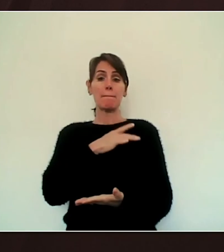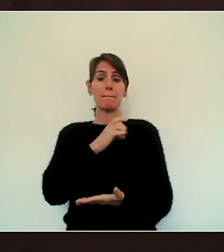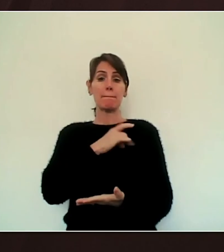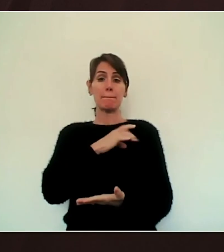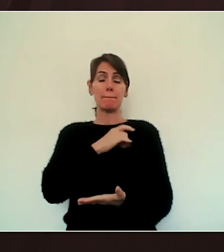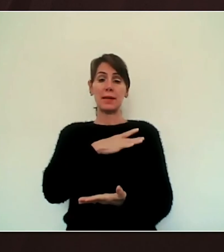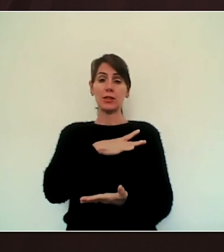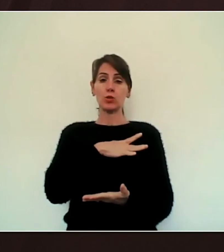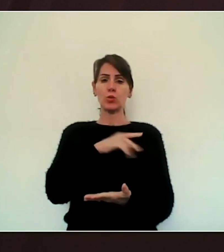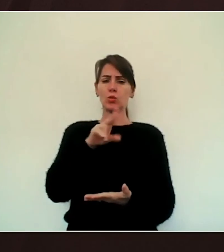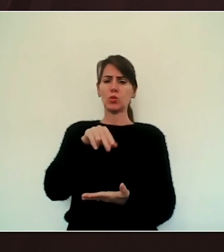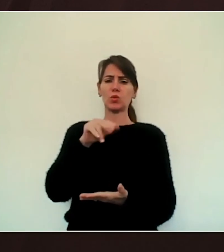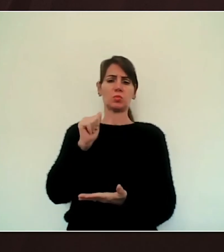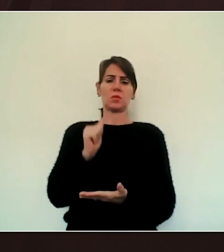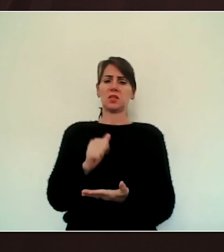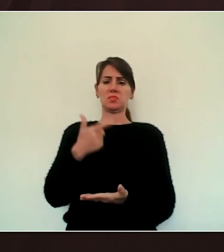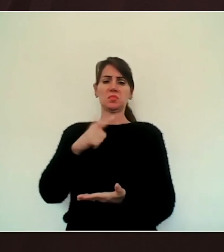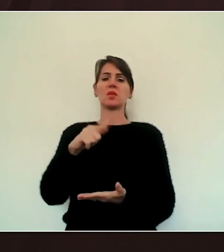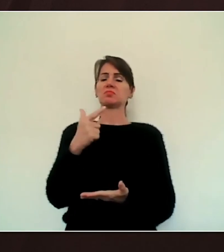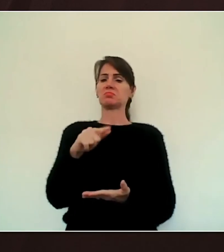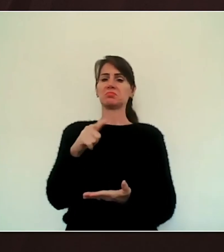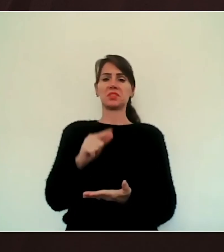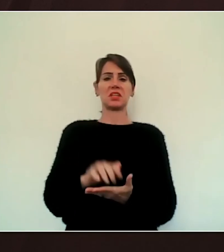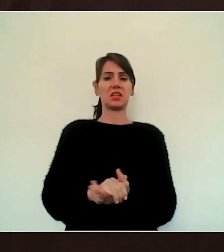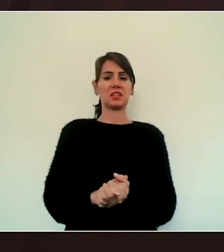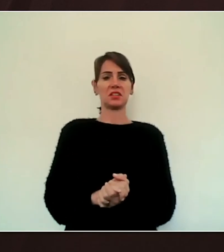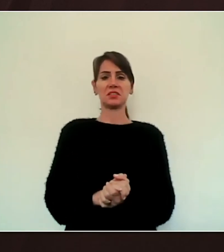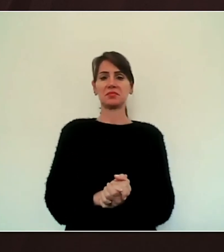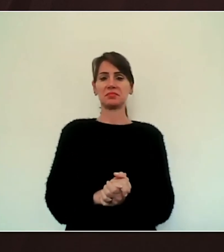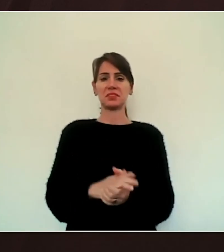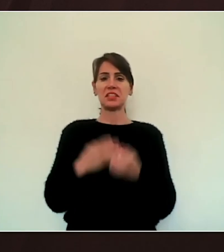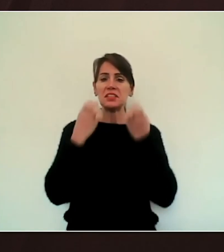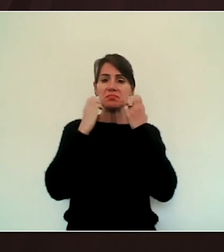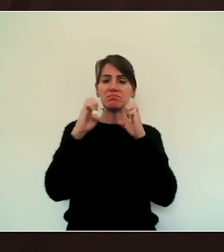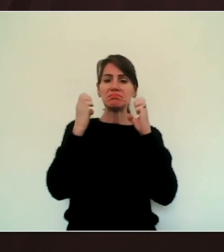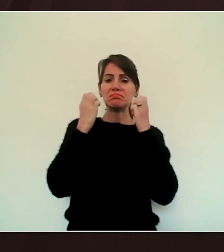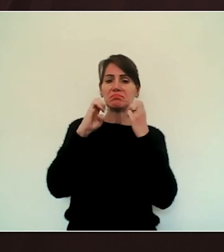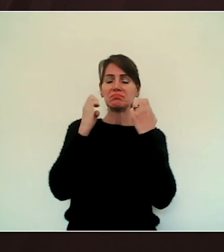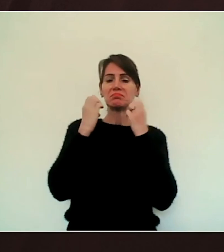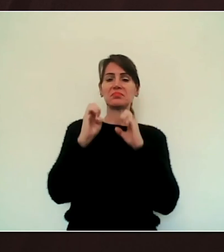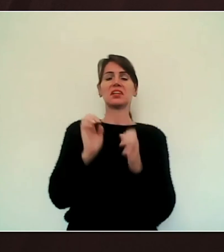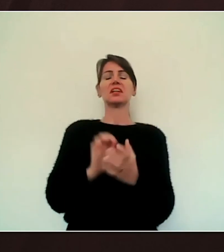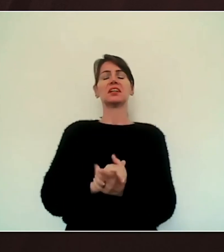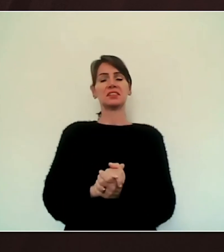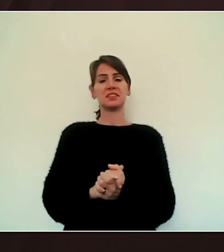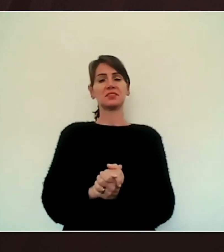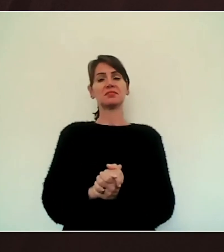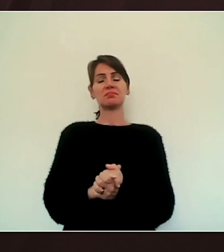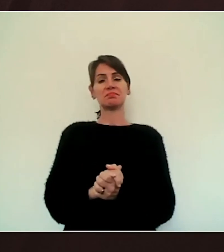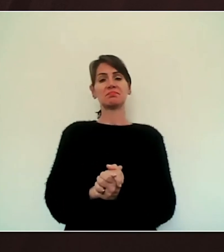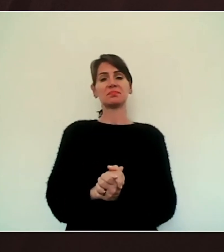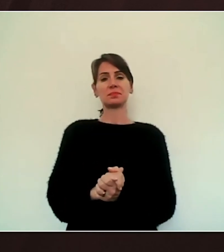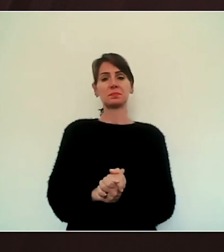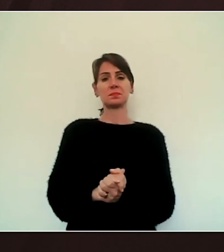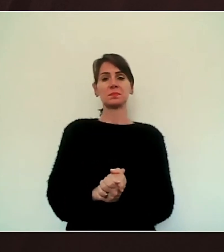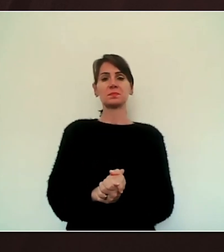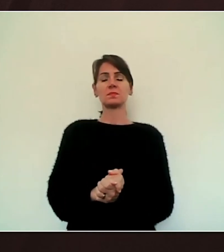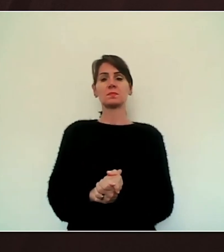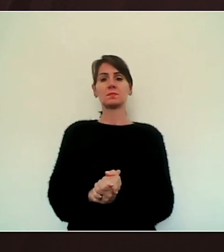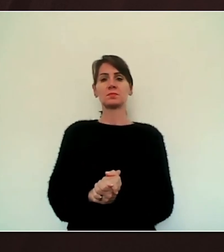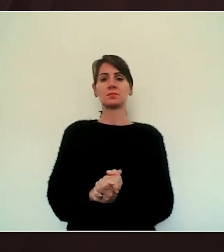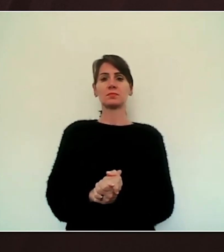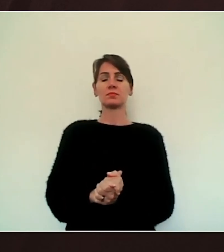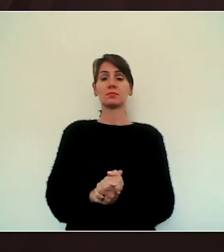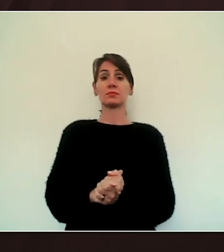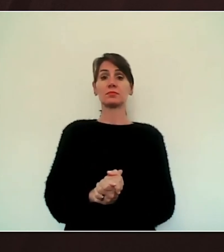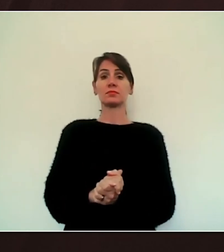toda. Pregar evangelho, Deus ganhou um guerreiro para a pregação do evangelho. Irmãos, hoje